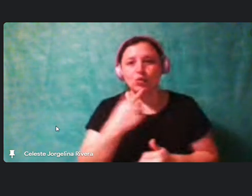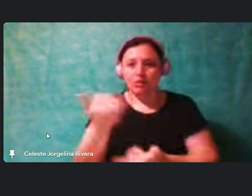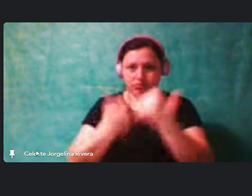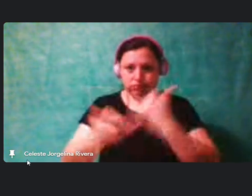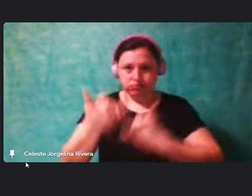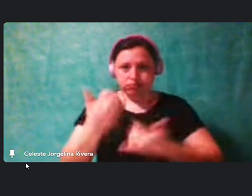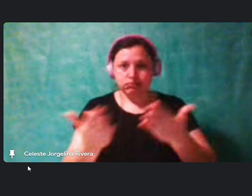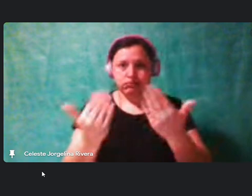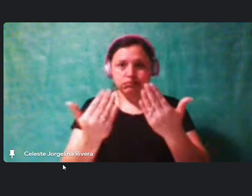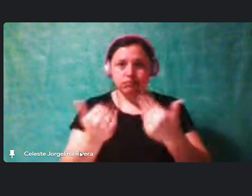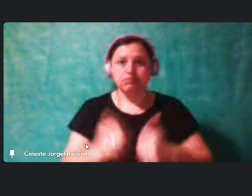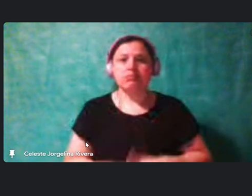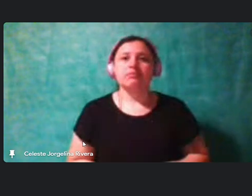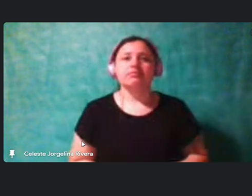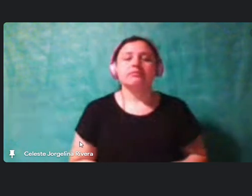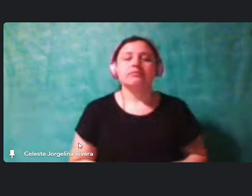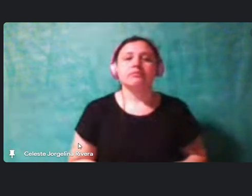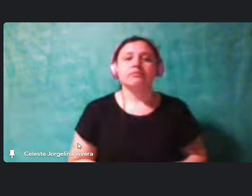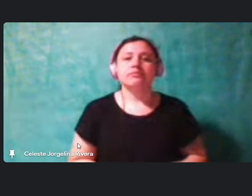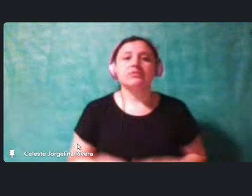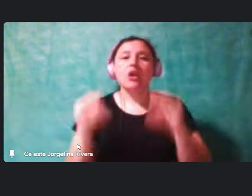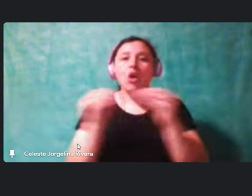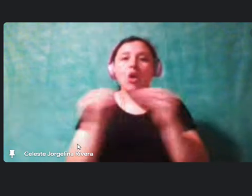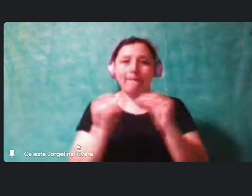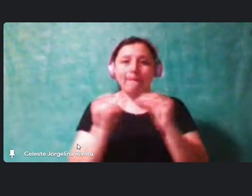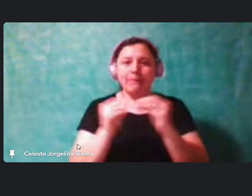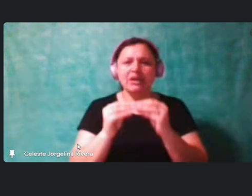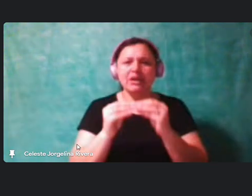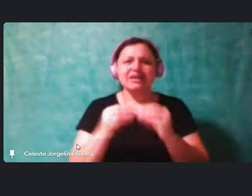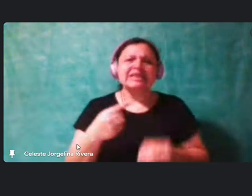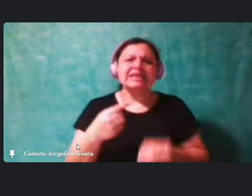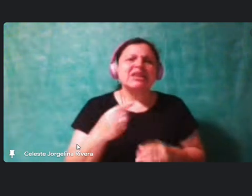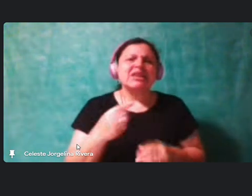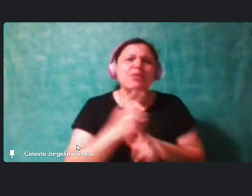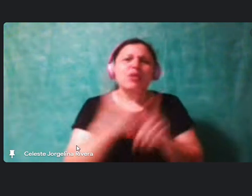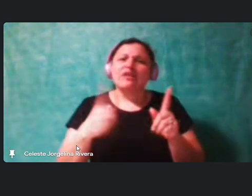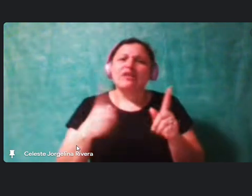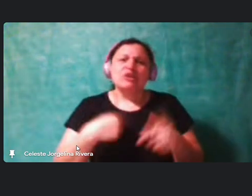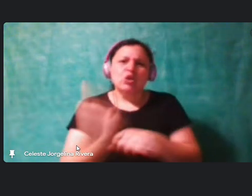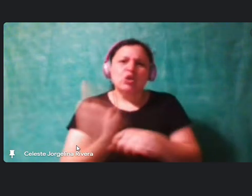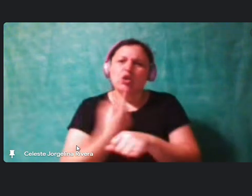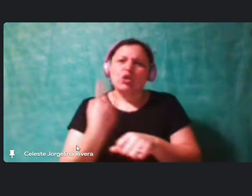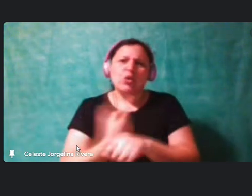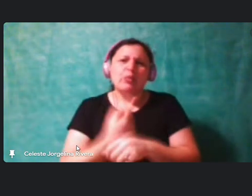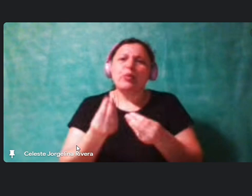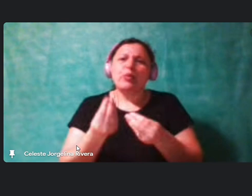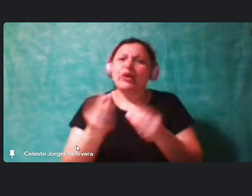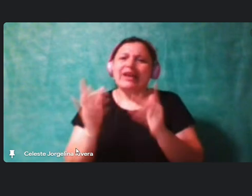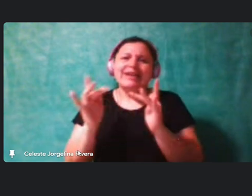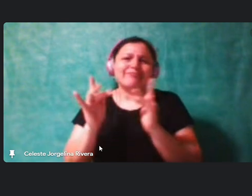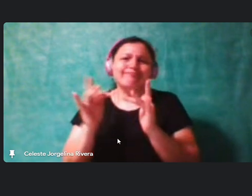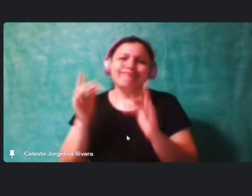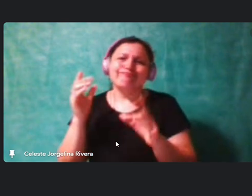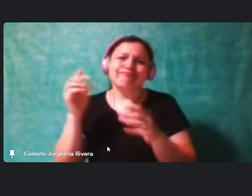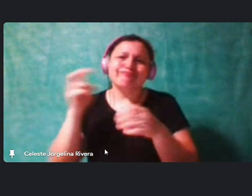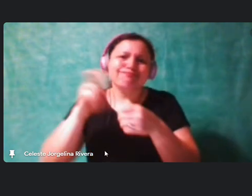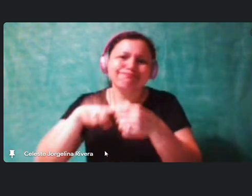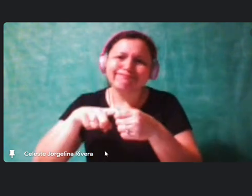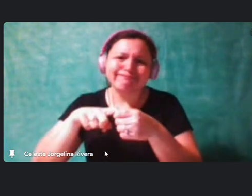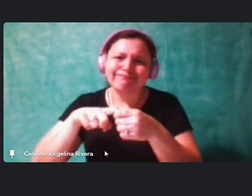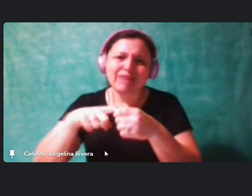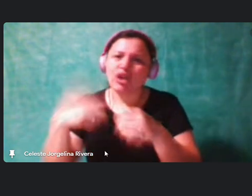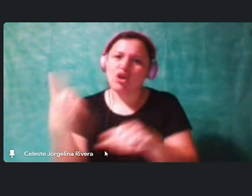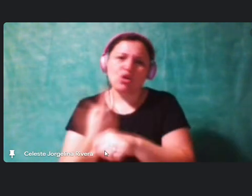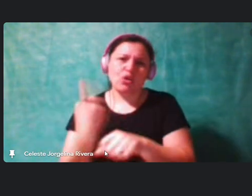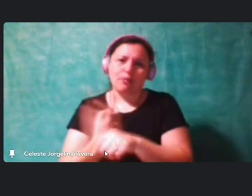Profe, en mi caso no la hice porque estos días anteriores no me pude conectar, así que estoy viendo las clases grabadas ya para